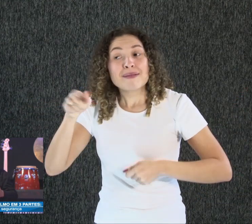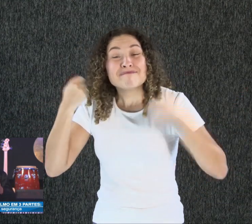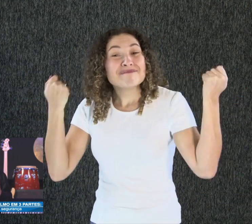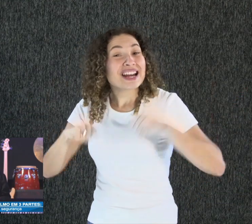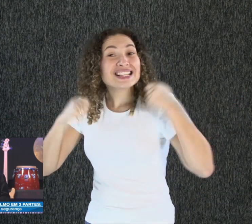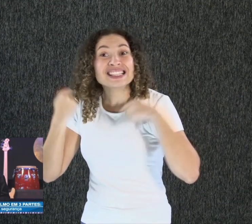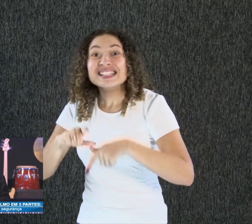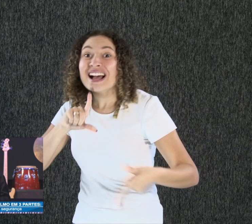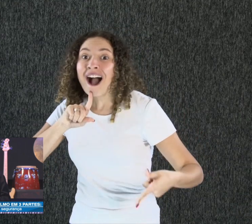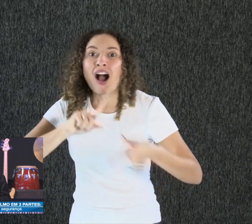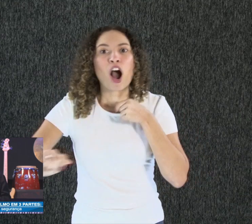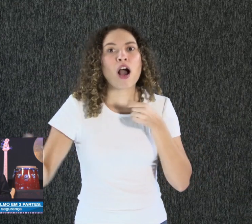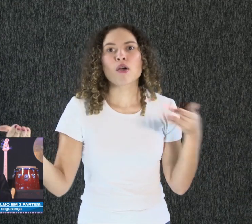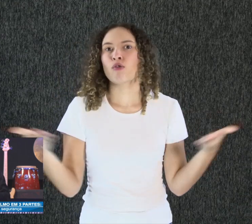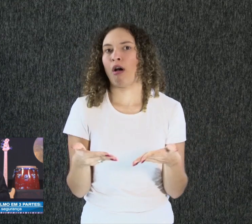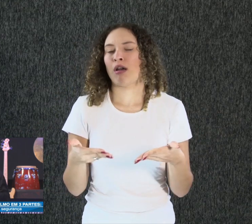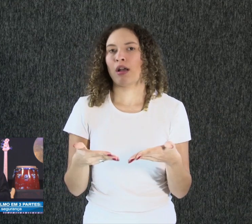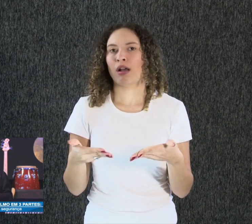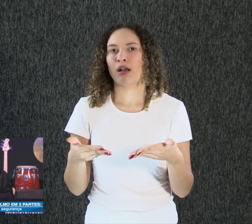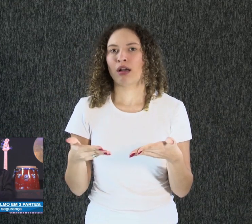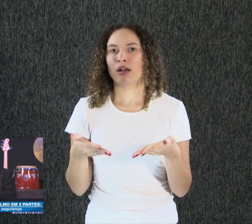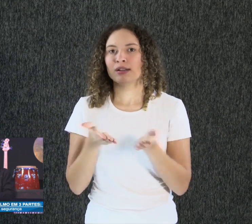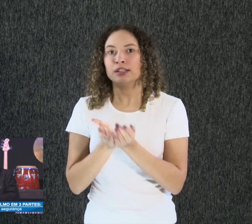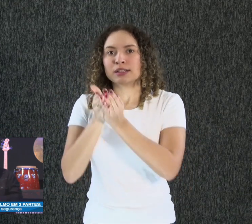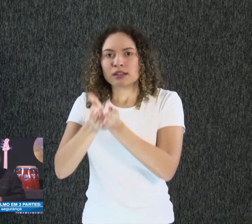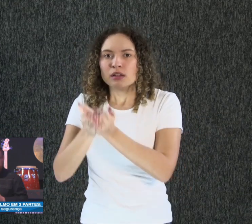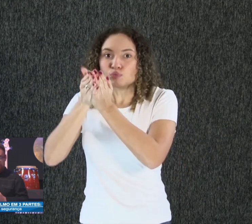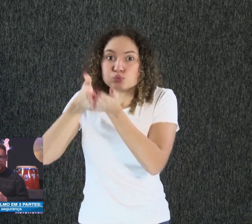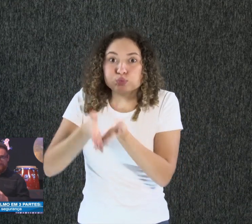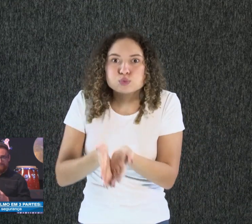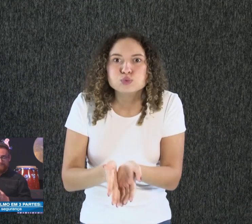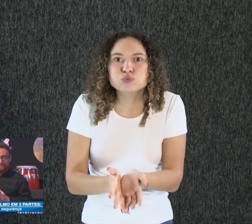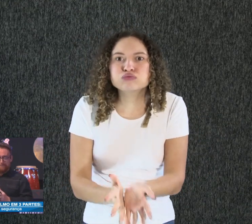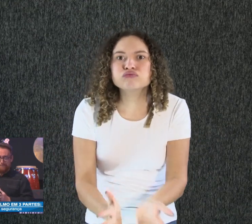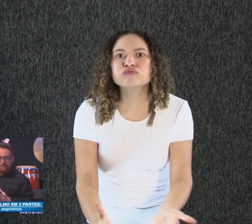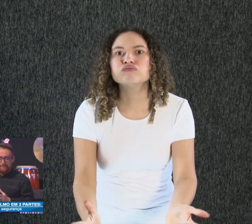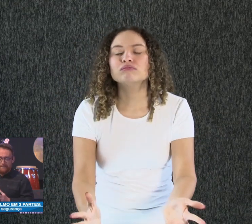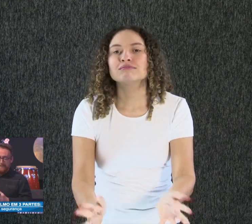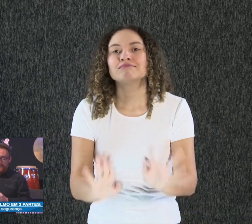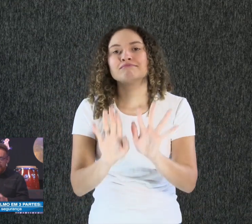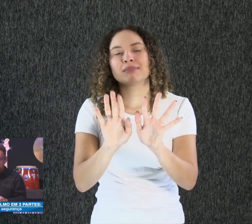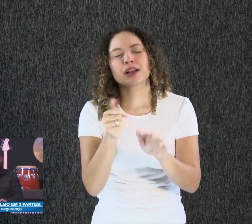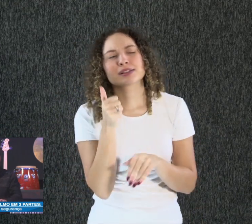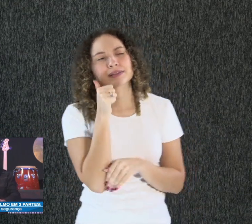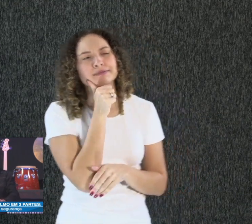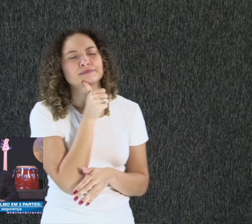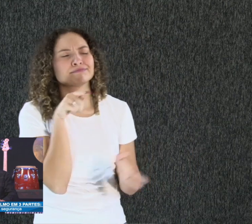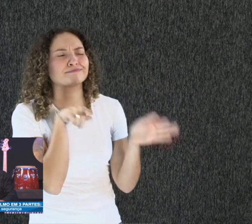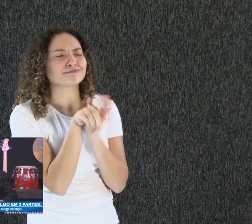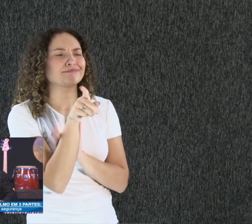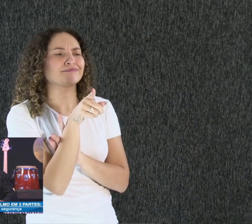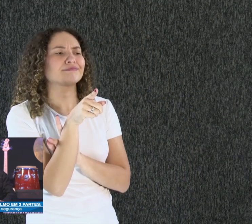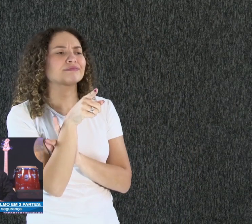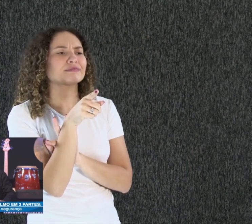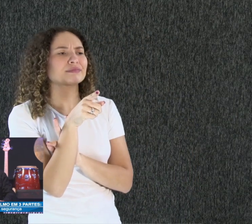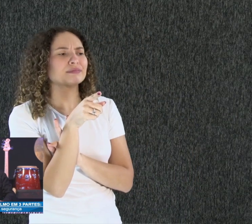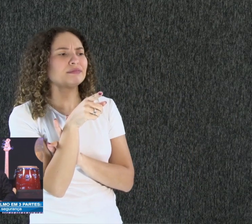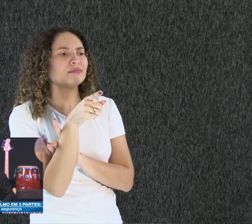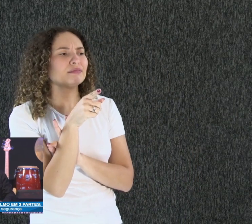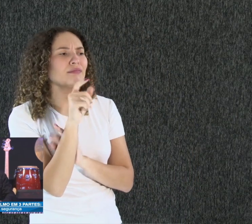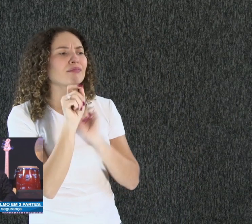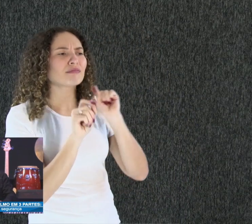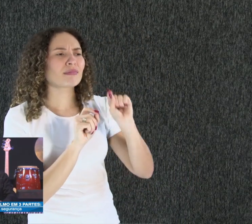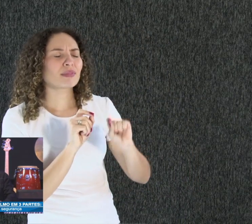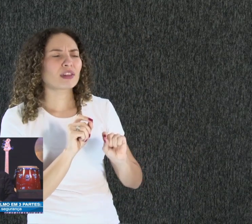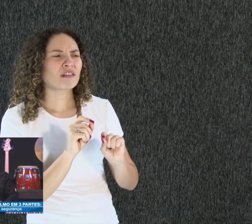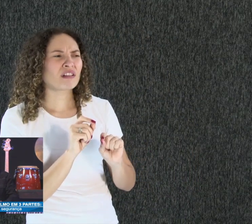sair agora deste lugar, porque esse navio vai afundar. E aquela menina fez a seguinte pergunta para